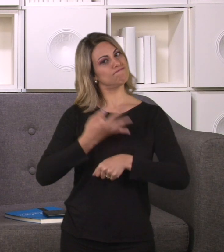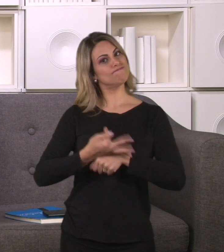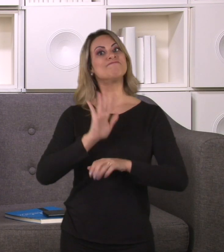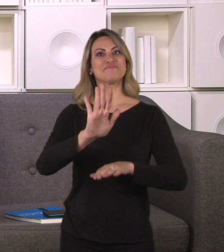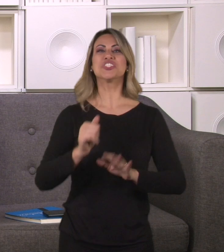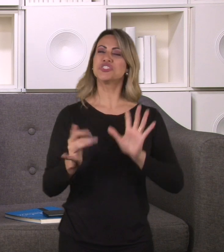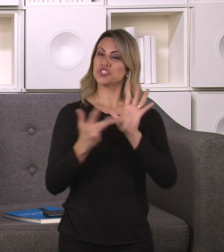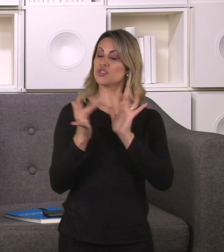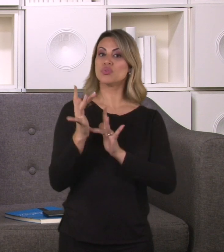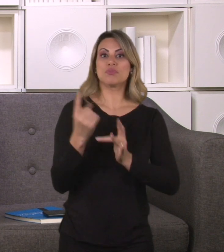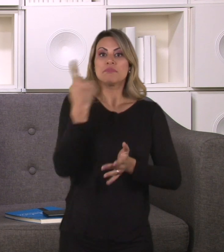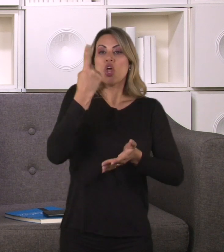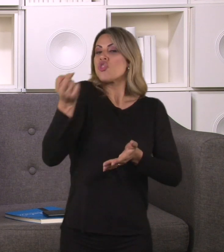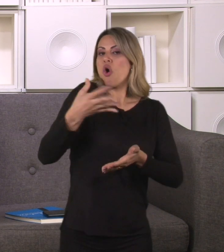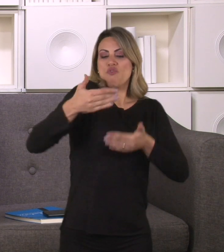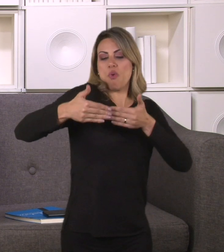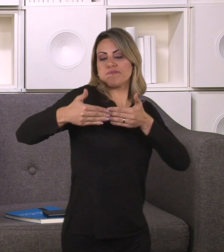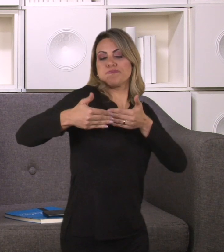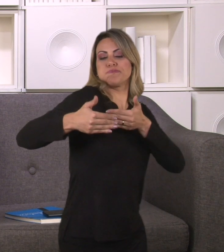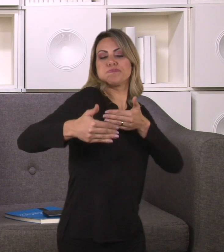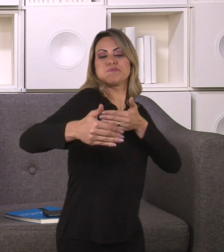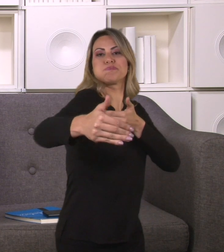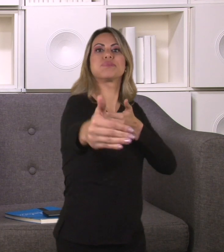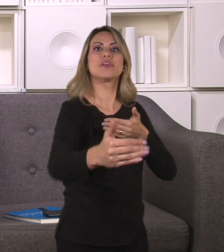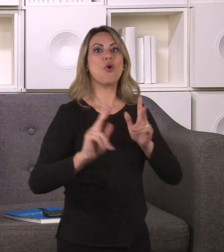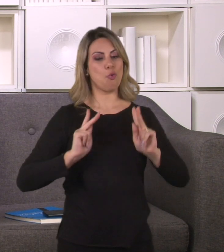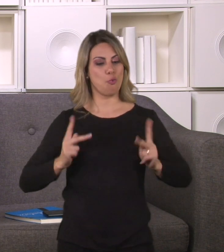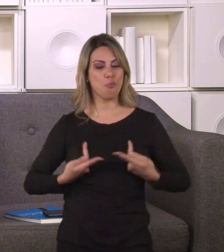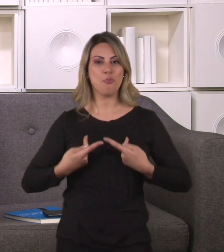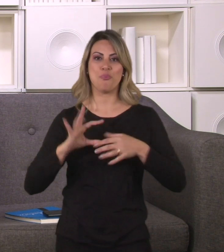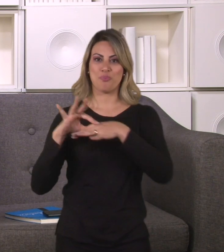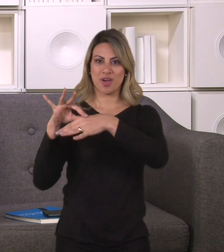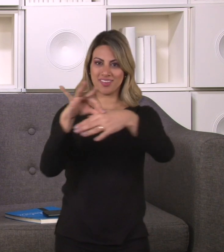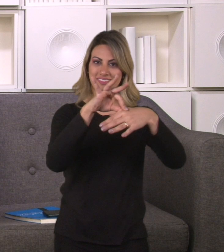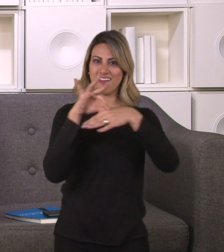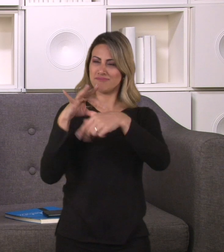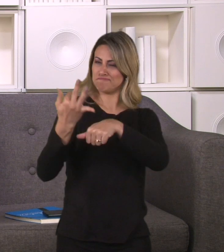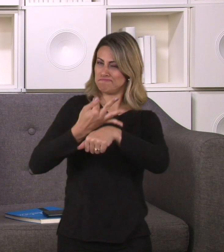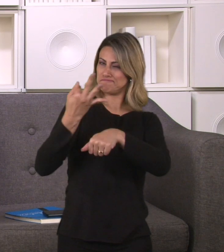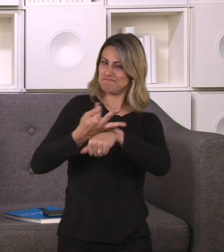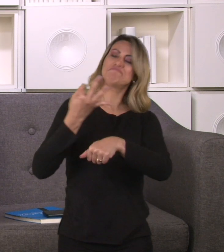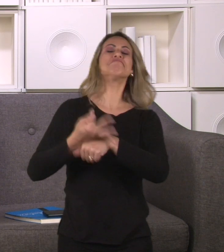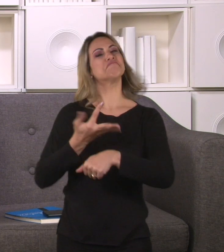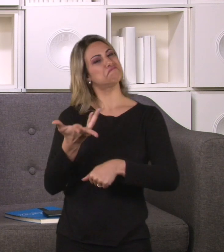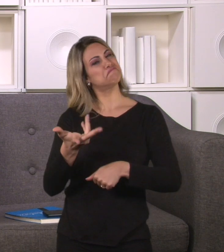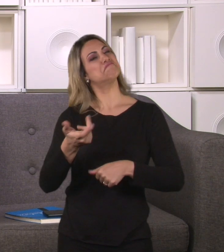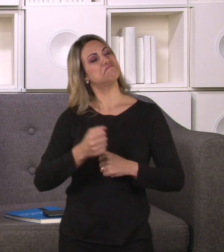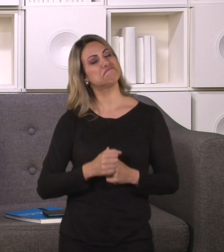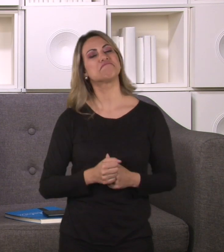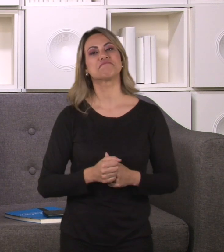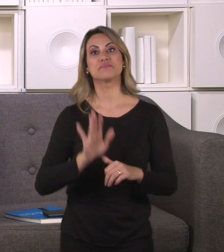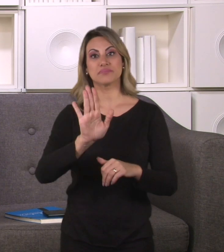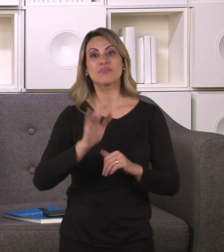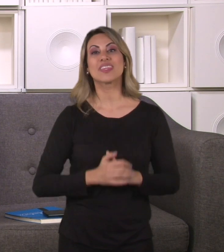primeiro homem de uma outra linhagem, de uma nova criação, de uma nova humanidade. Então aqui a segunda humanidade, ou